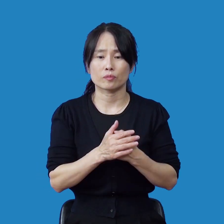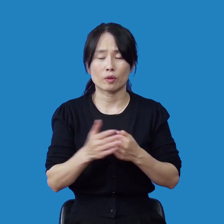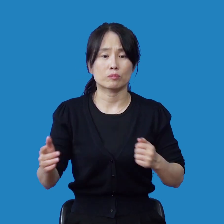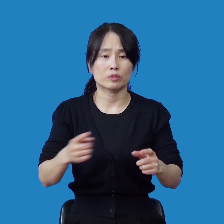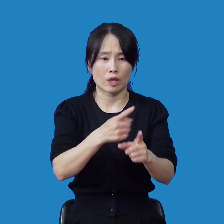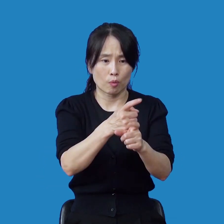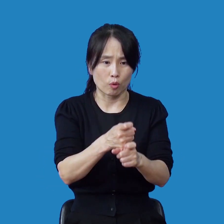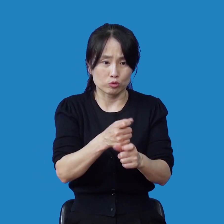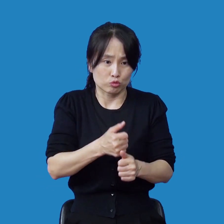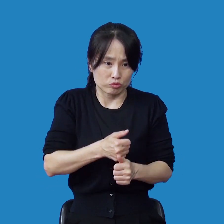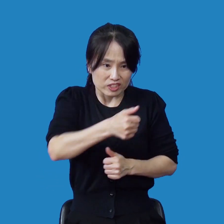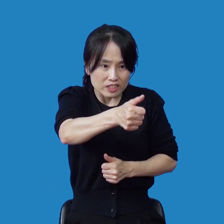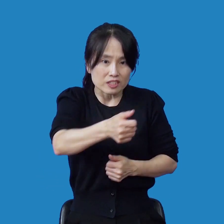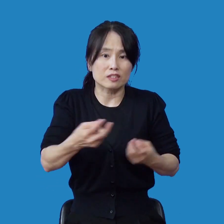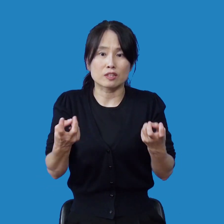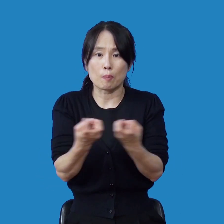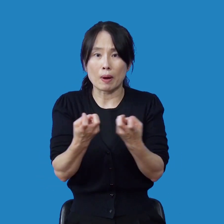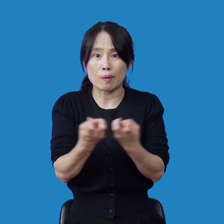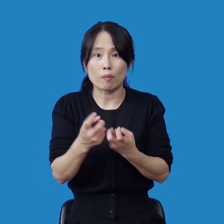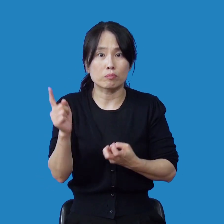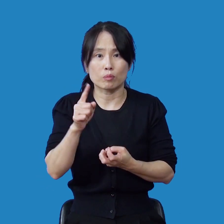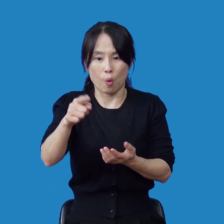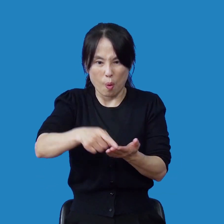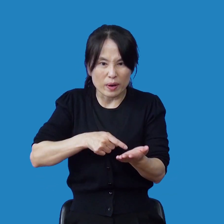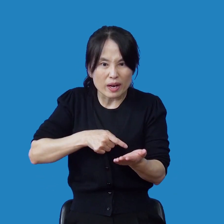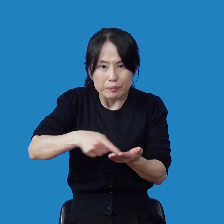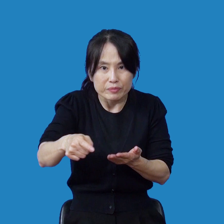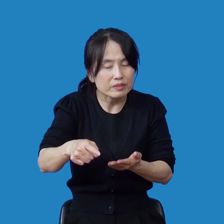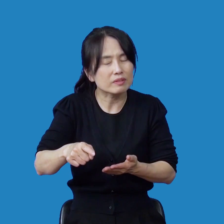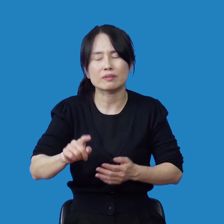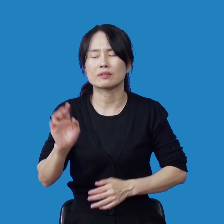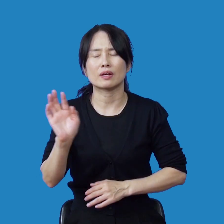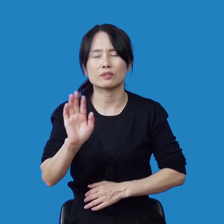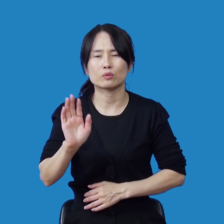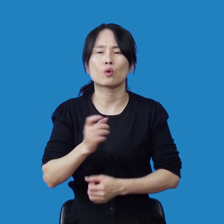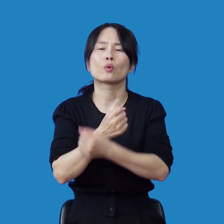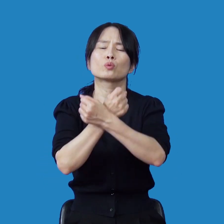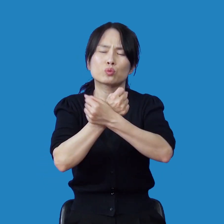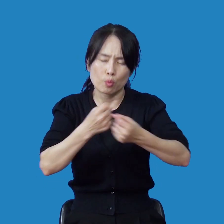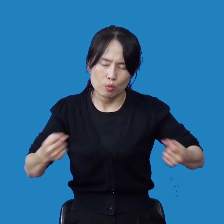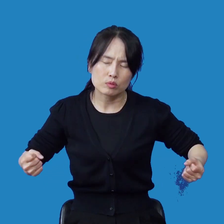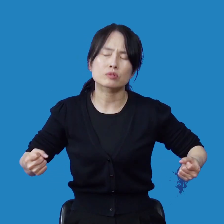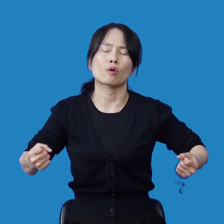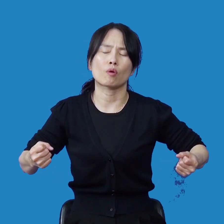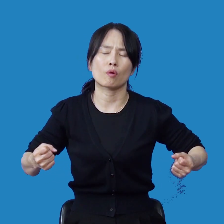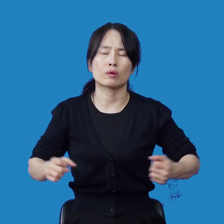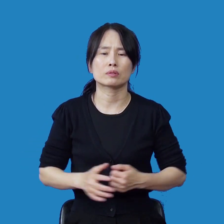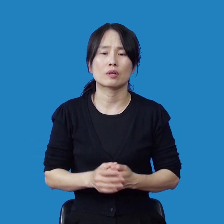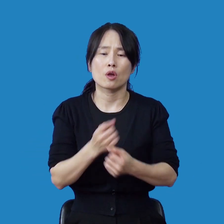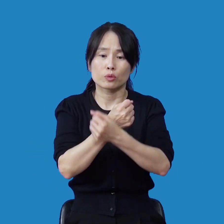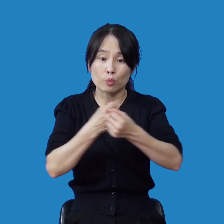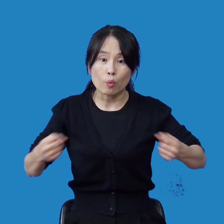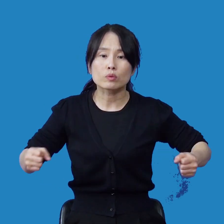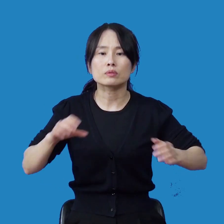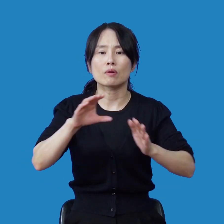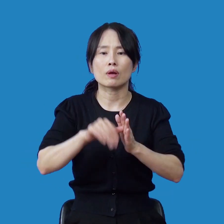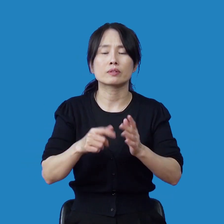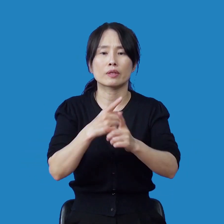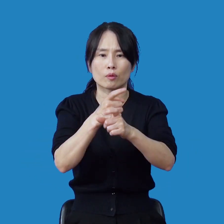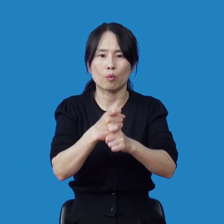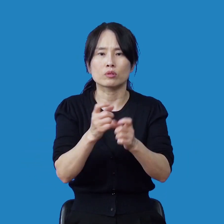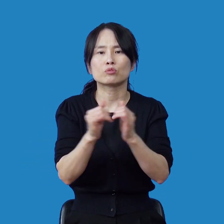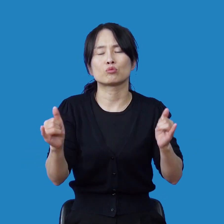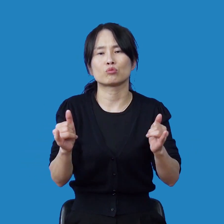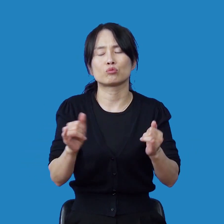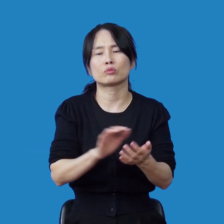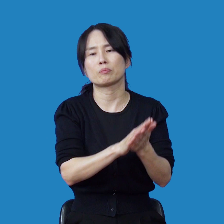원수를 이기는 길은 보복하는 것이 아니라 용서하는 것이다. 그럴 때 원수가 변화된다, 그런 말입니다.